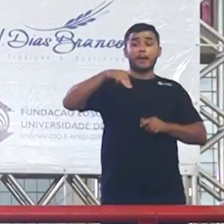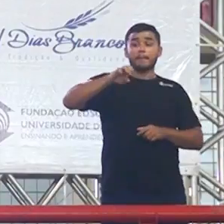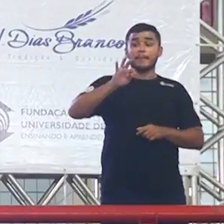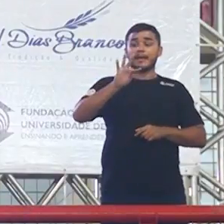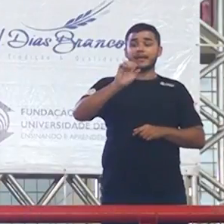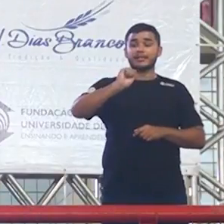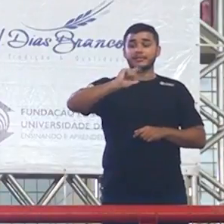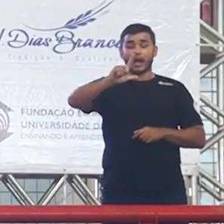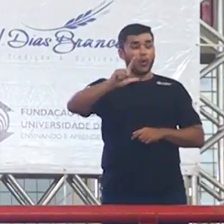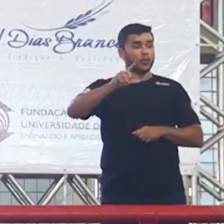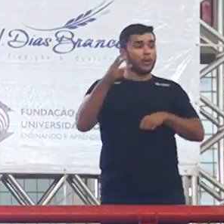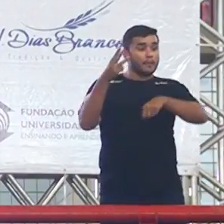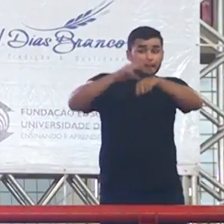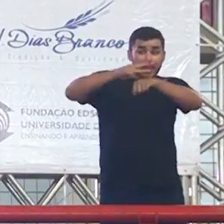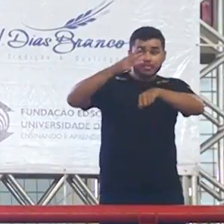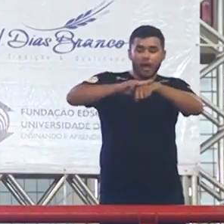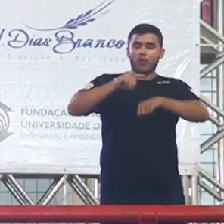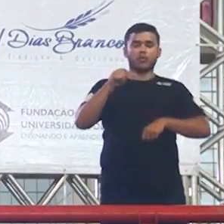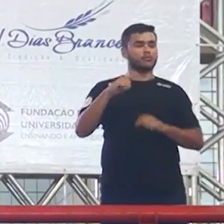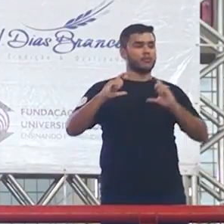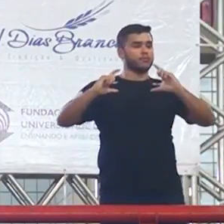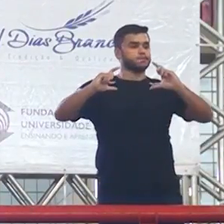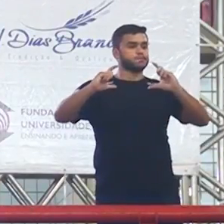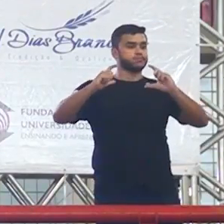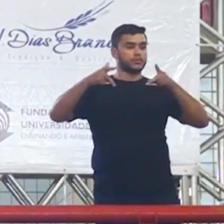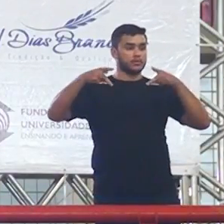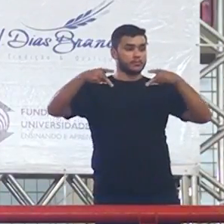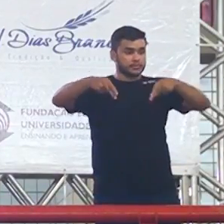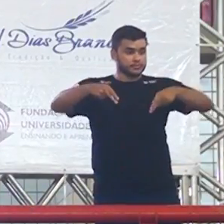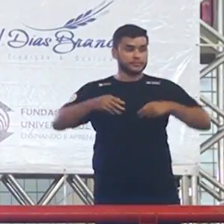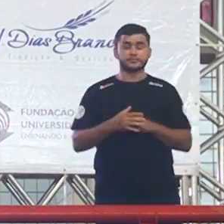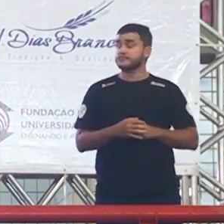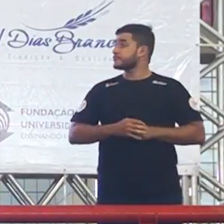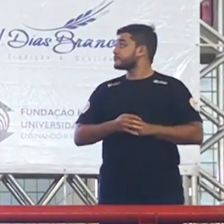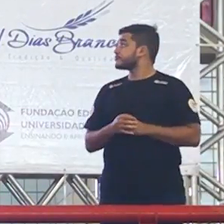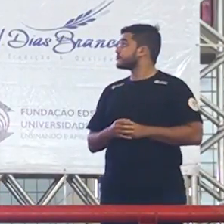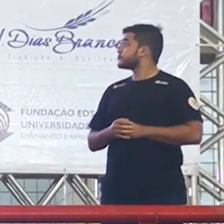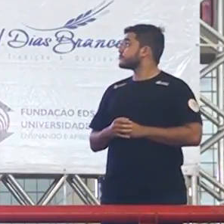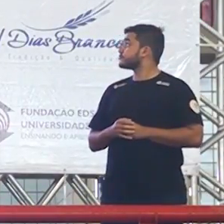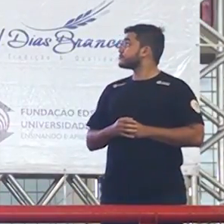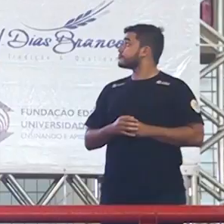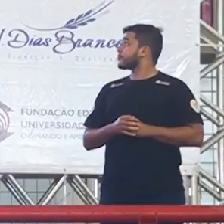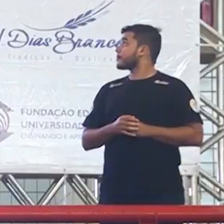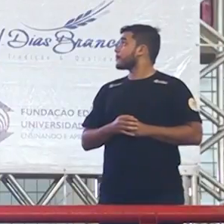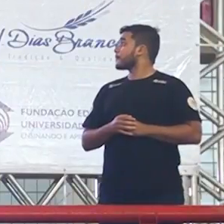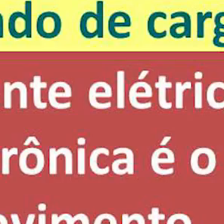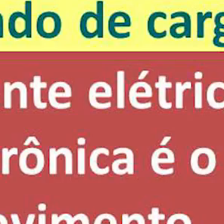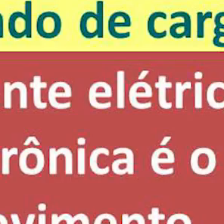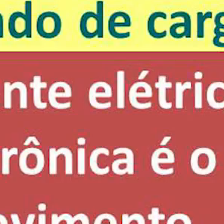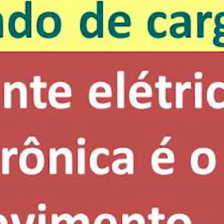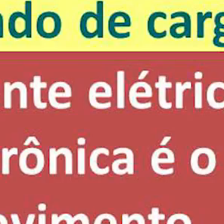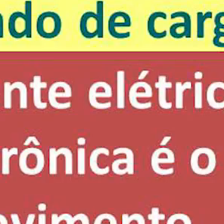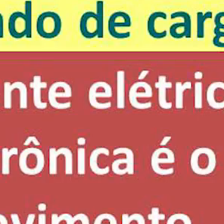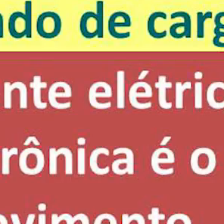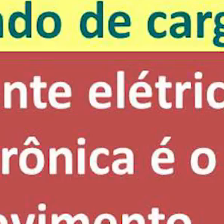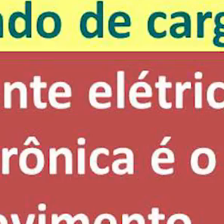eles ficam se movimentando desorganizadamente. Olha agora, olha agora.